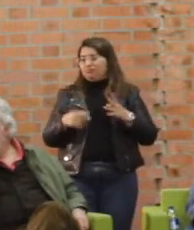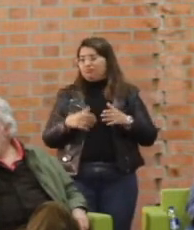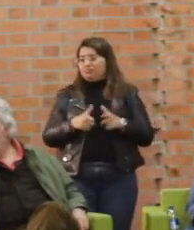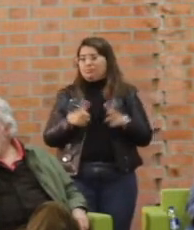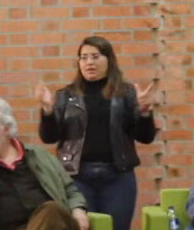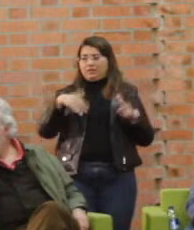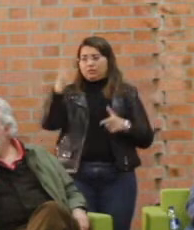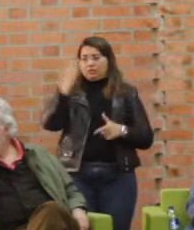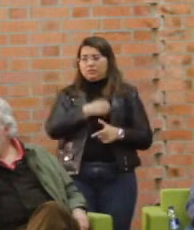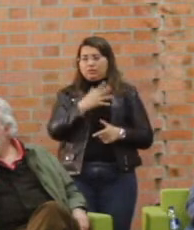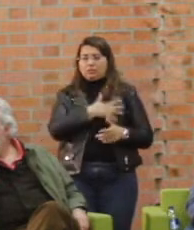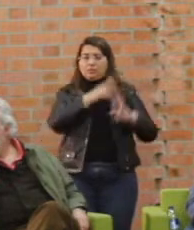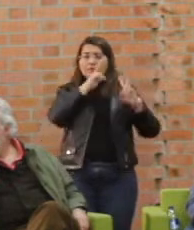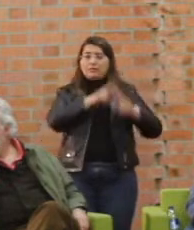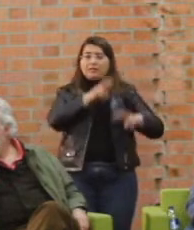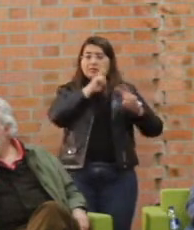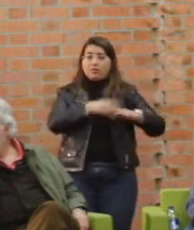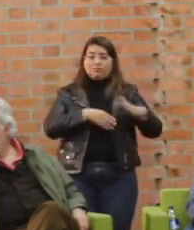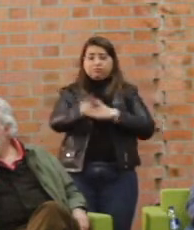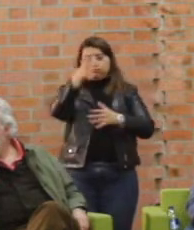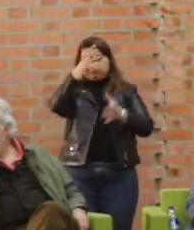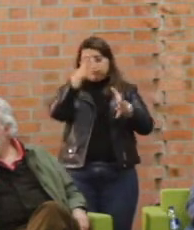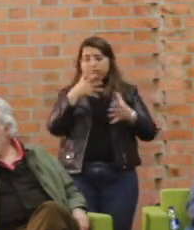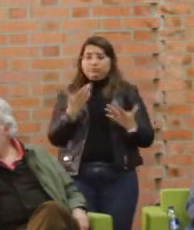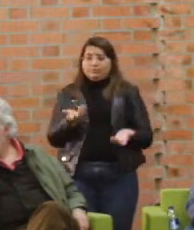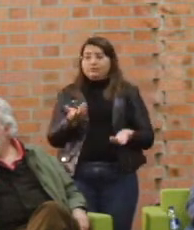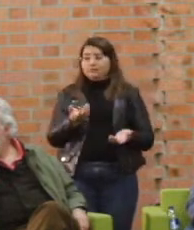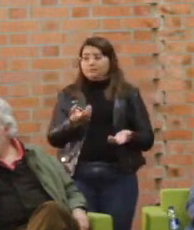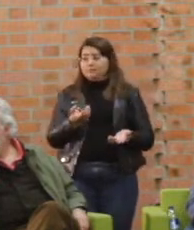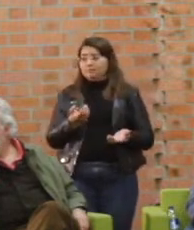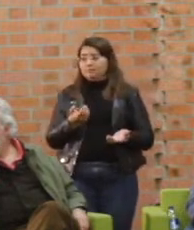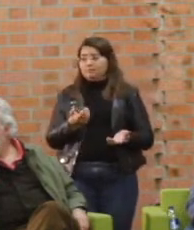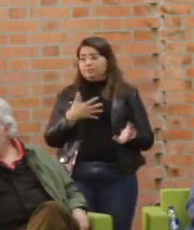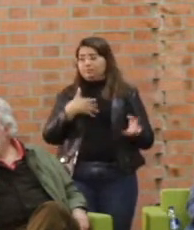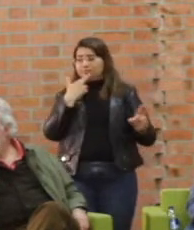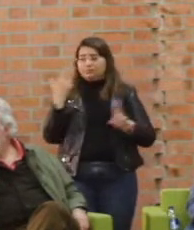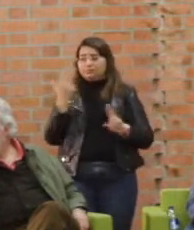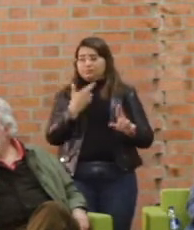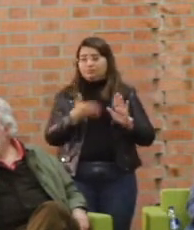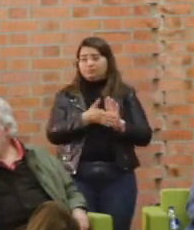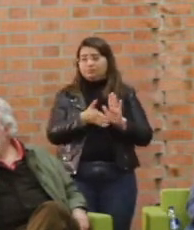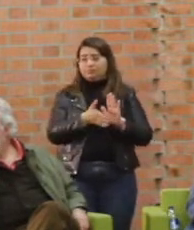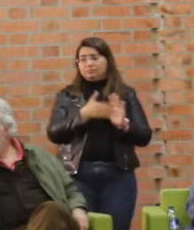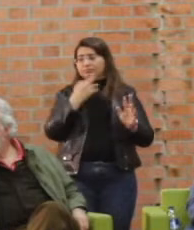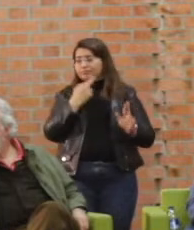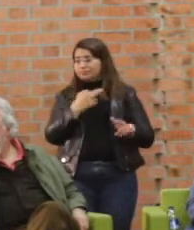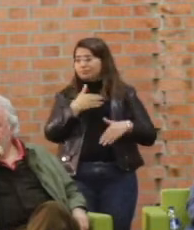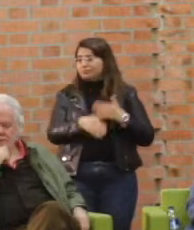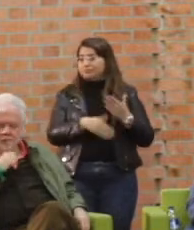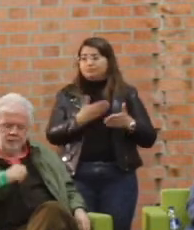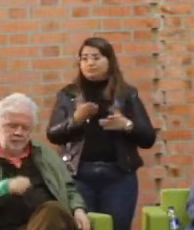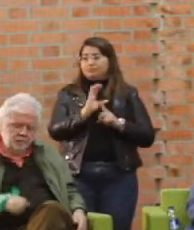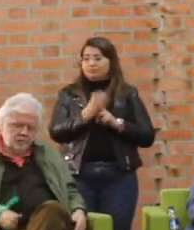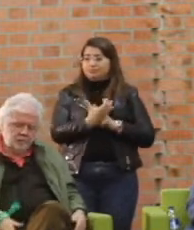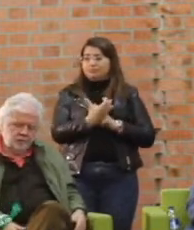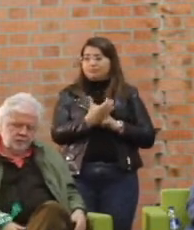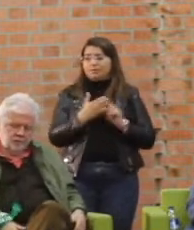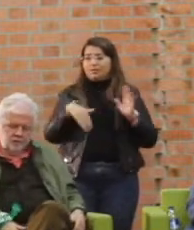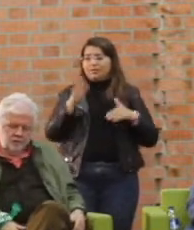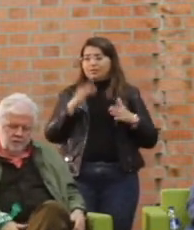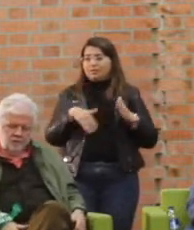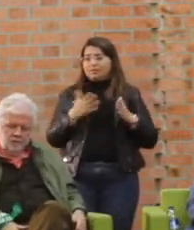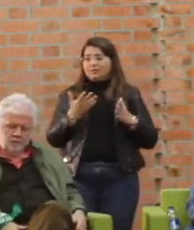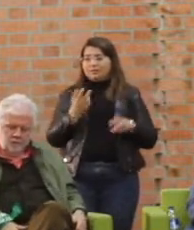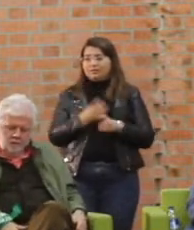oportunidades de investigación que respondan un poco como a esas barreras estructurales que son infranqueables